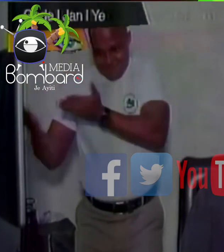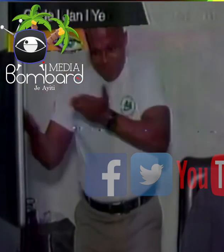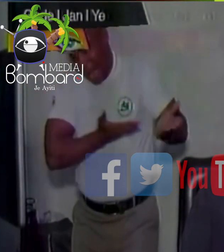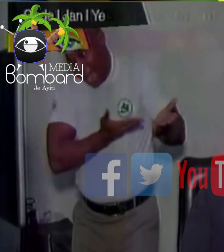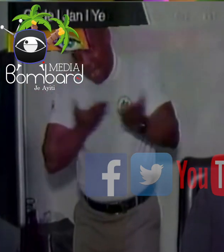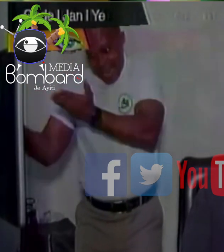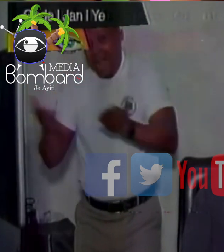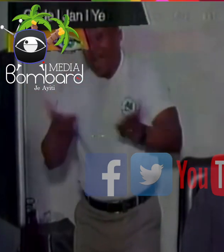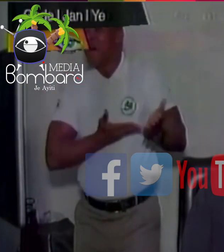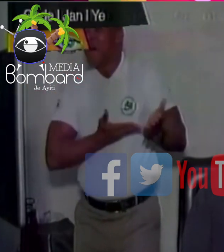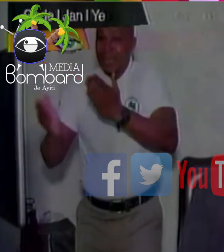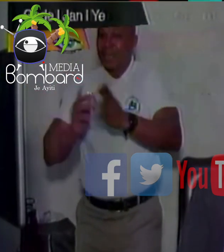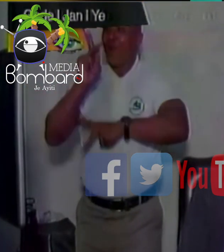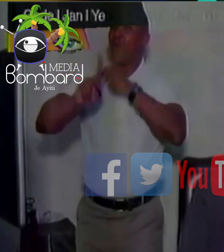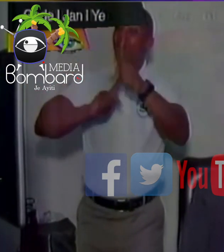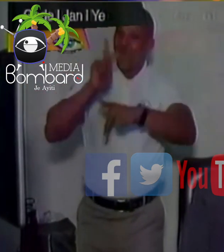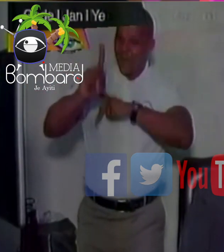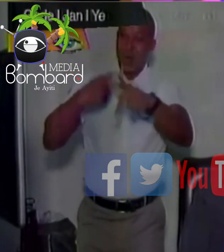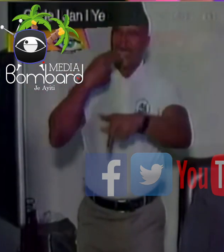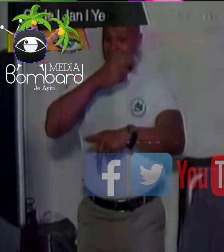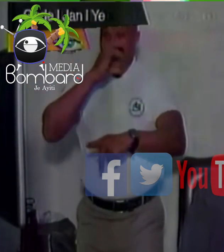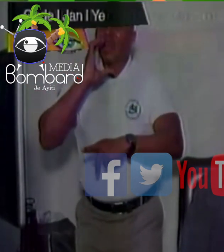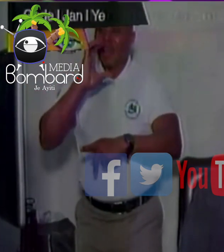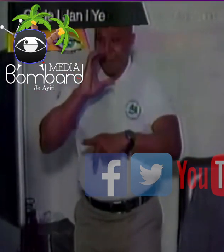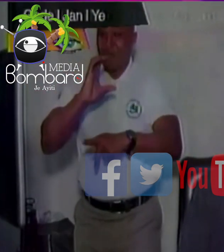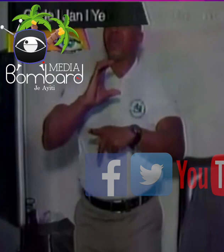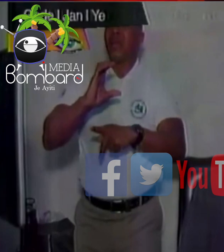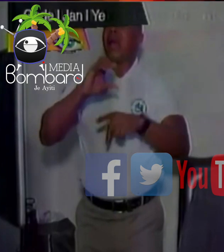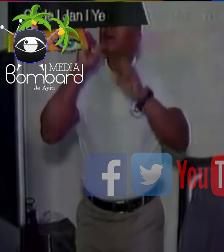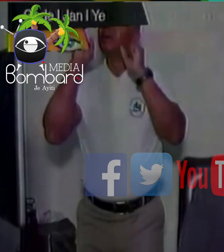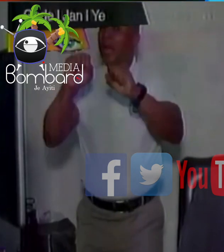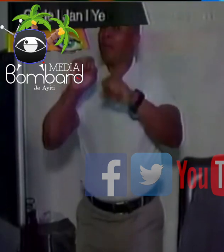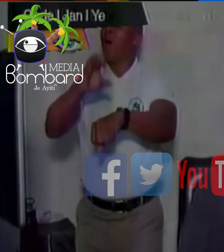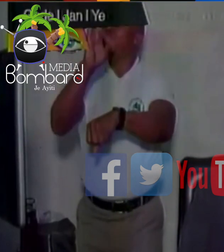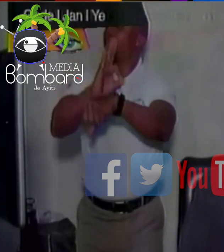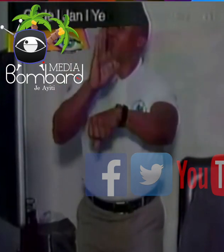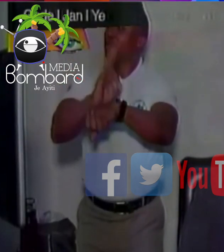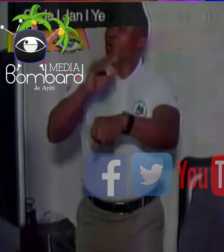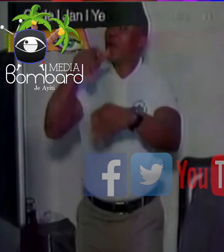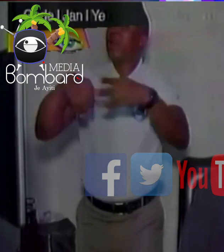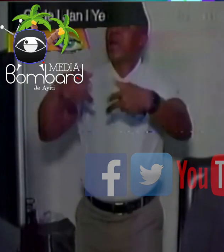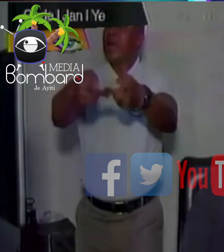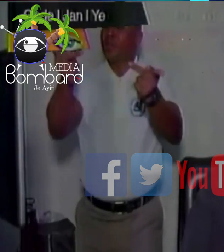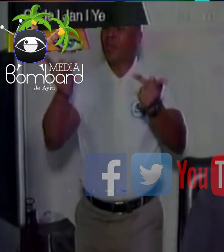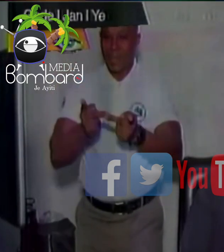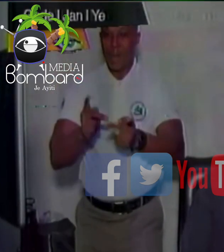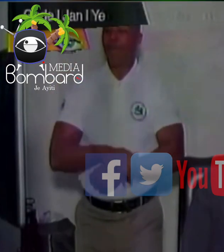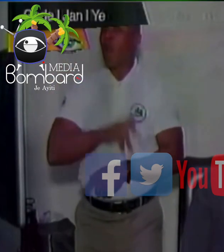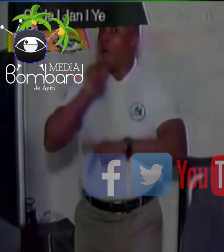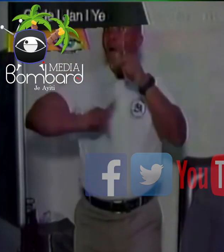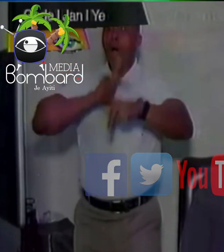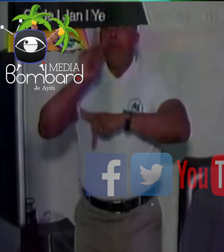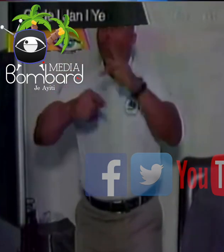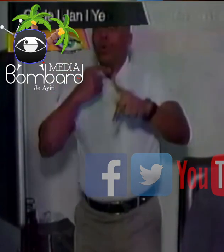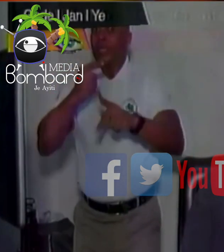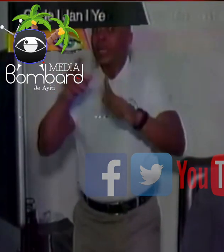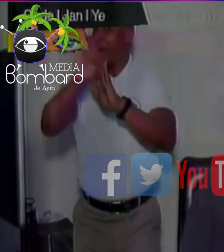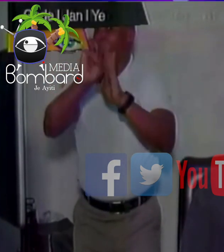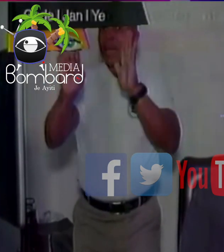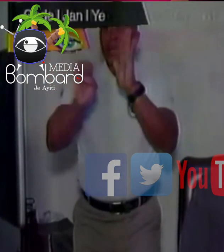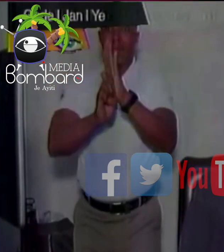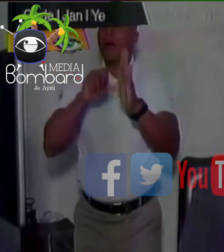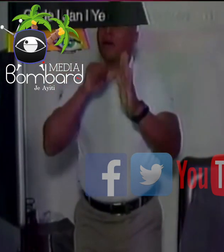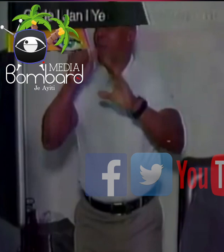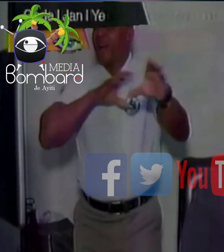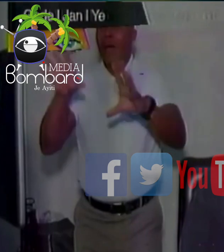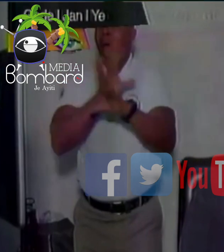même fonctionner dans l'espace-là, même là pas approprié. Et pour tout le monde qui dit que l'État ne fait rien, en général, c'est